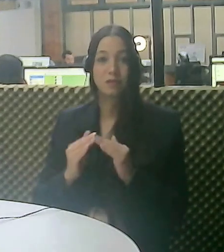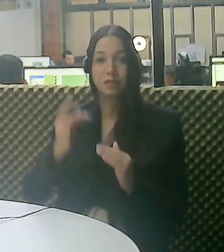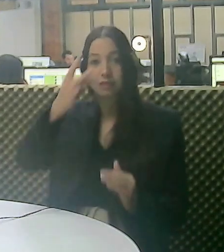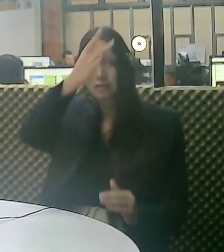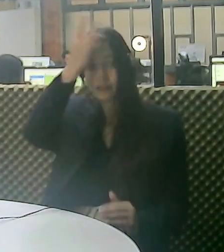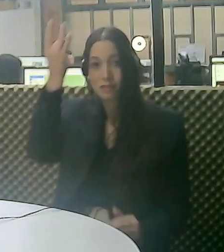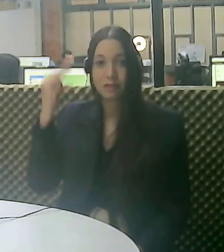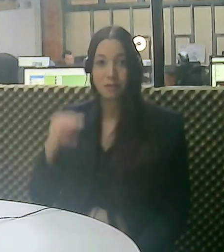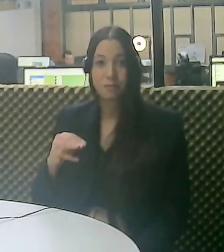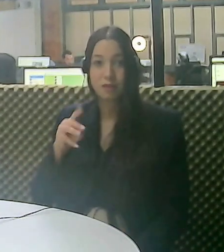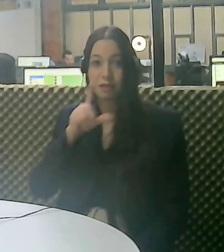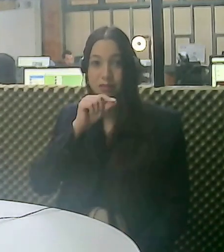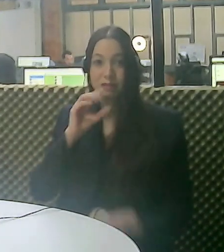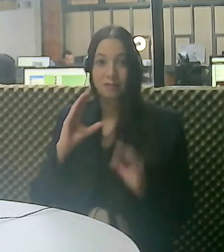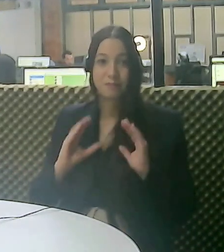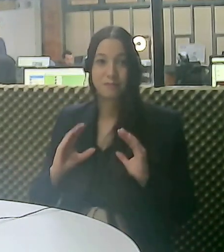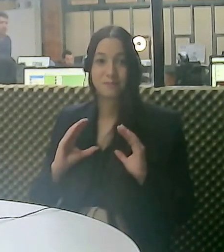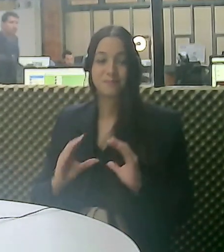Santa Mônica no Parque Sabiá.